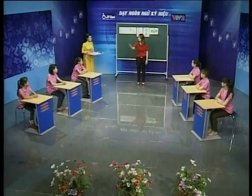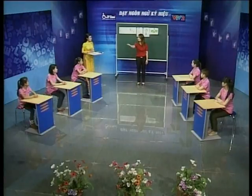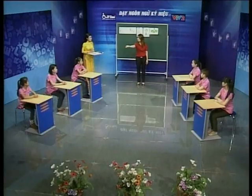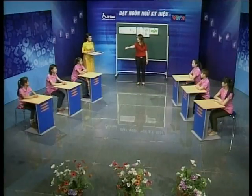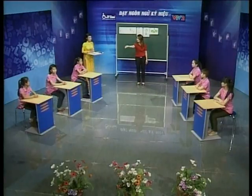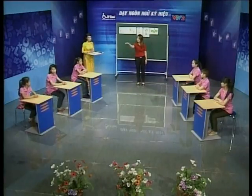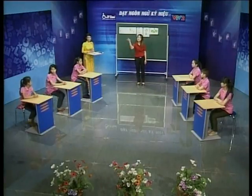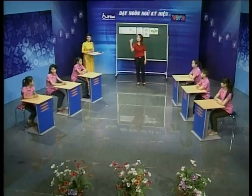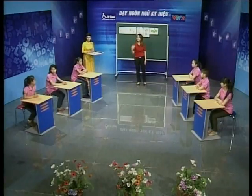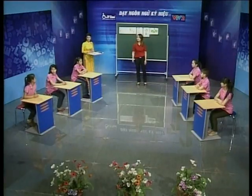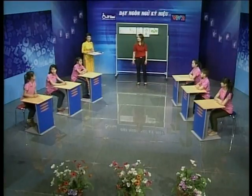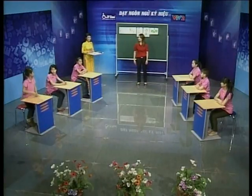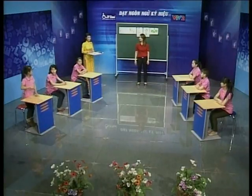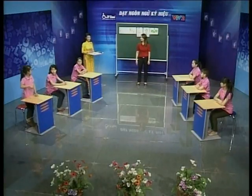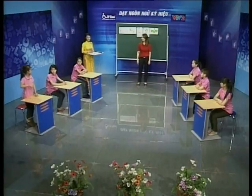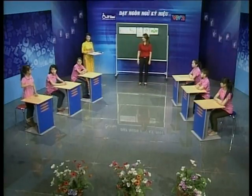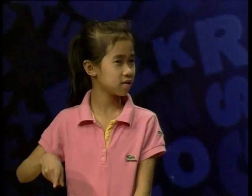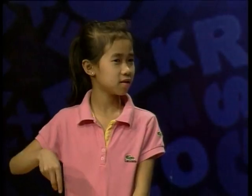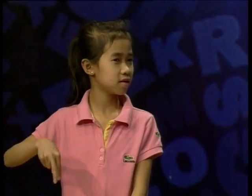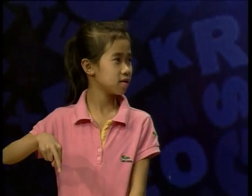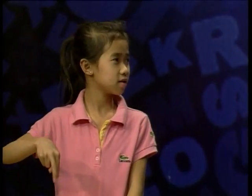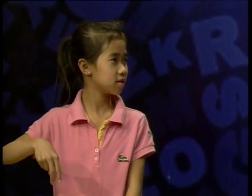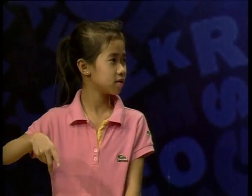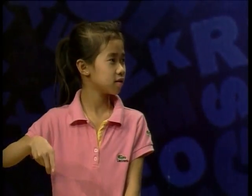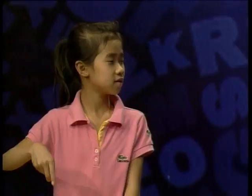Chúng ta hãy cùng xem bạn thực hành lại ký hiệu đi Đây là ký hiệu đi